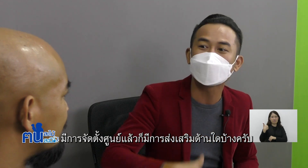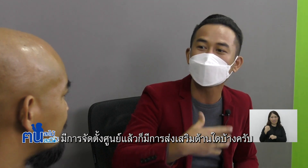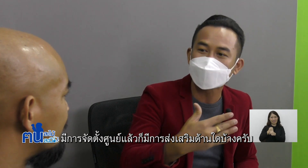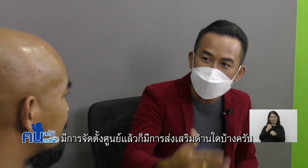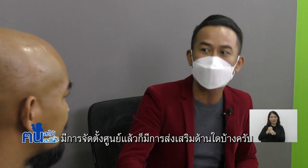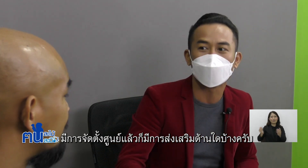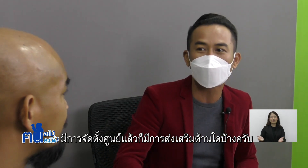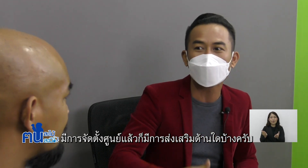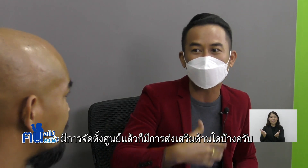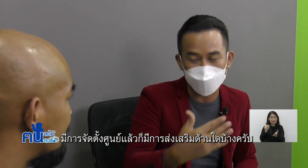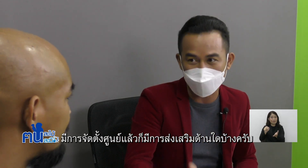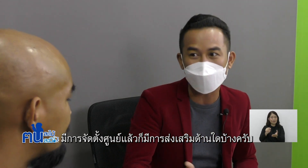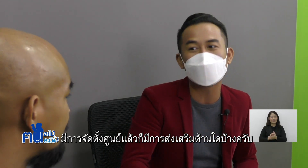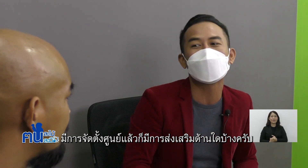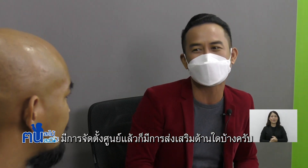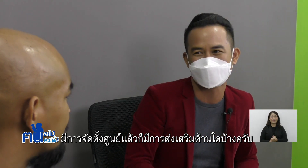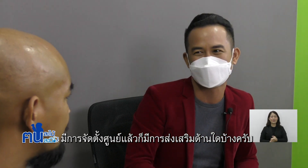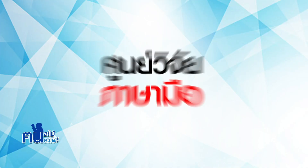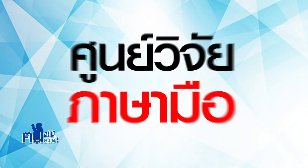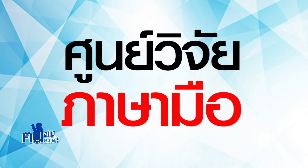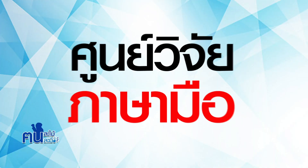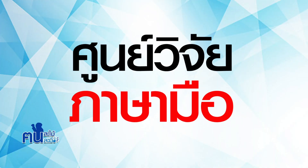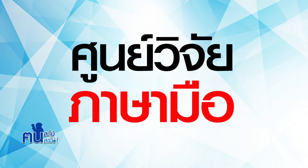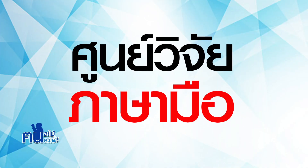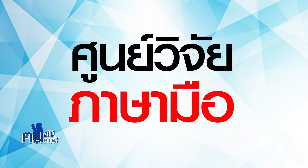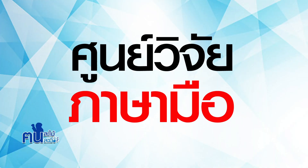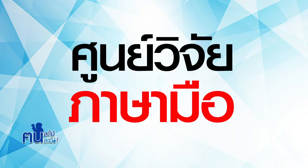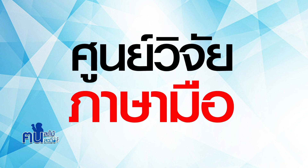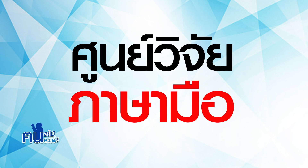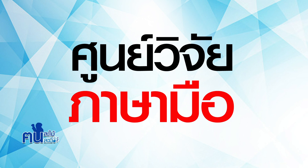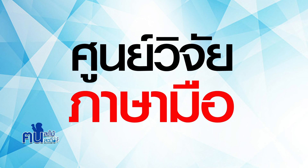จัดตั้งศูนย์แล้วก็มีการส่งเสริมด้านใดบ้างครับ